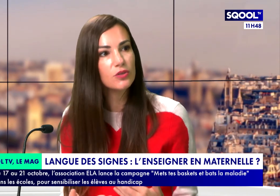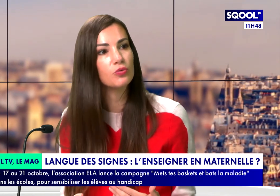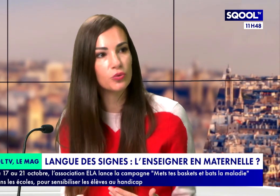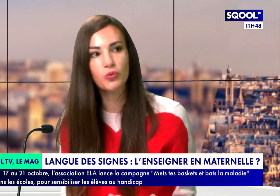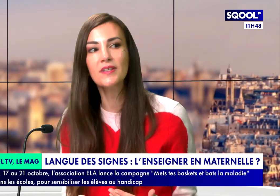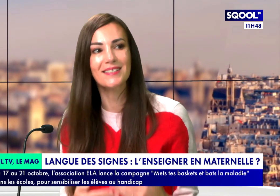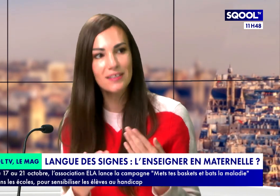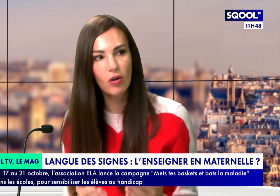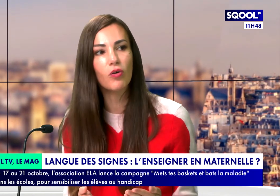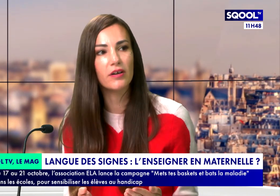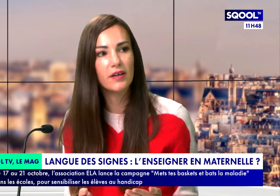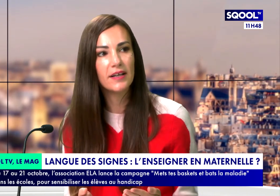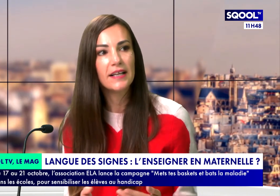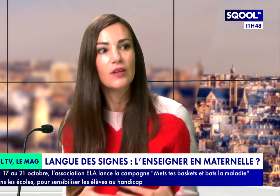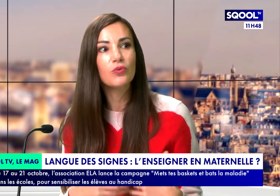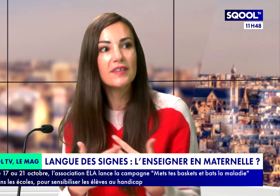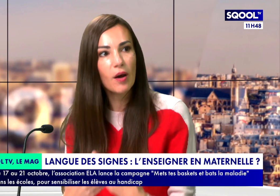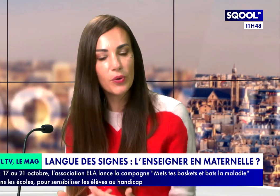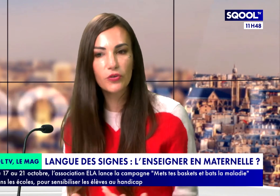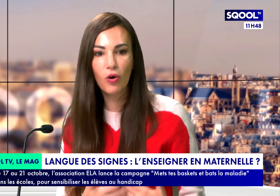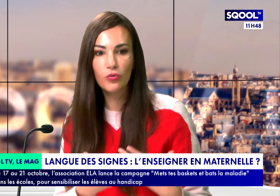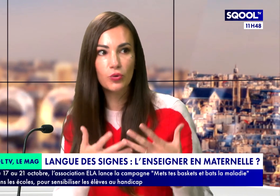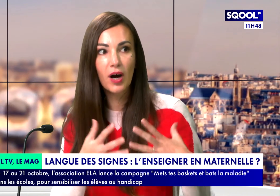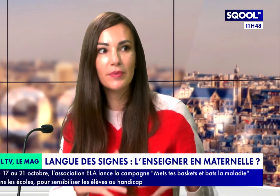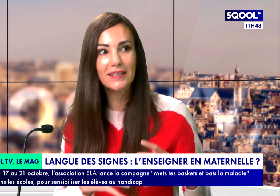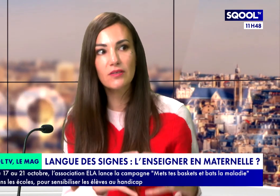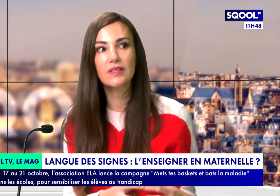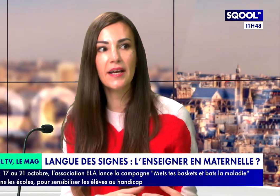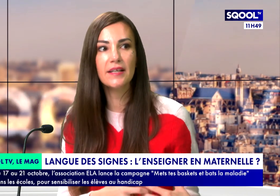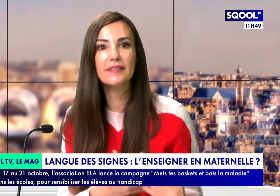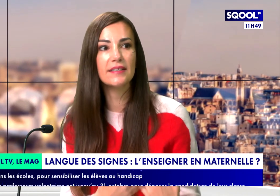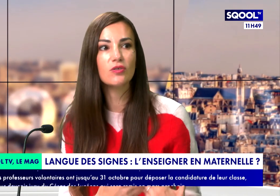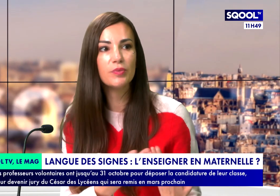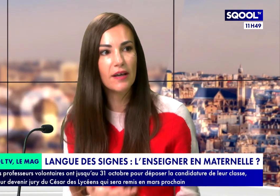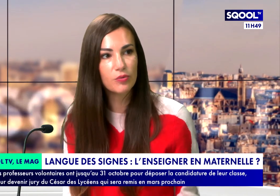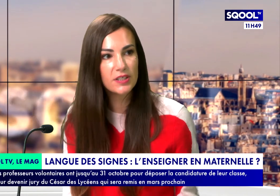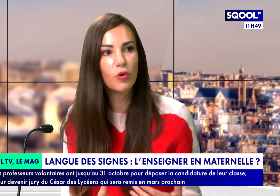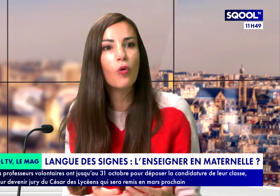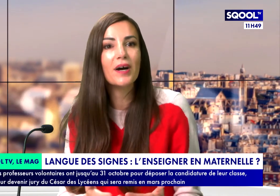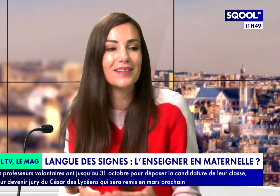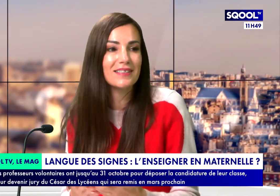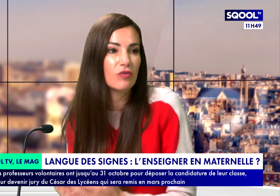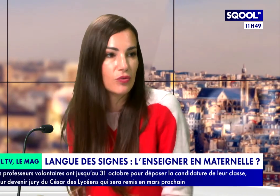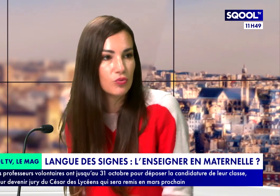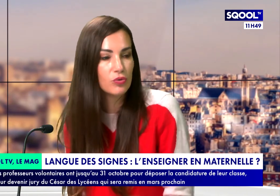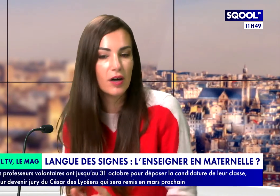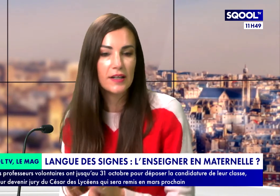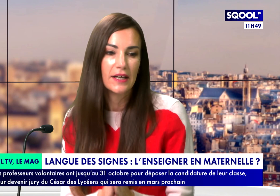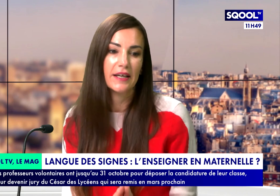se construisent sans langue. Donc c'est important de ramener l'essentiel, c'est ce bilinguisme auprès des enfants sourds. Et